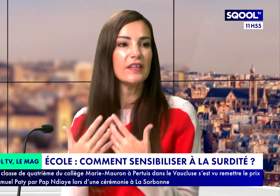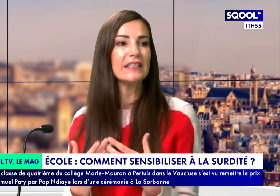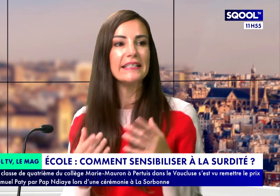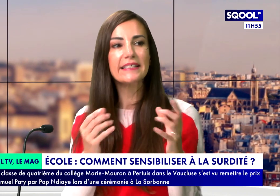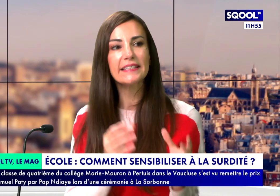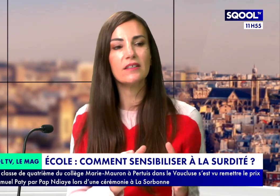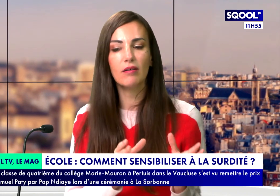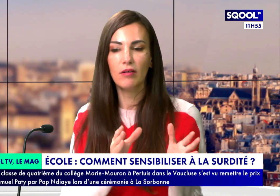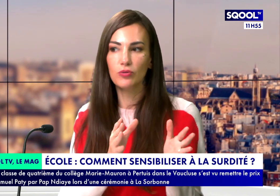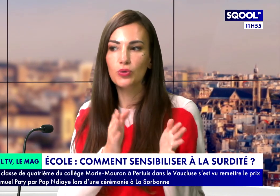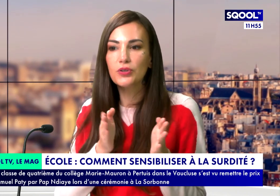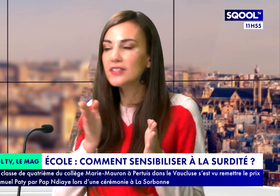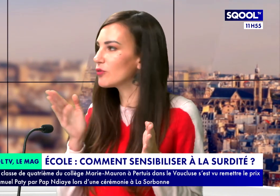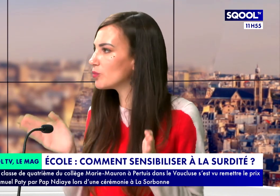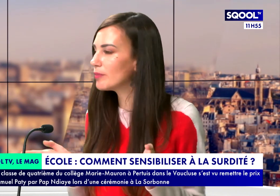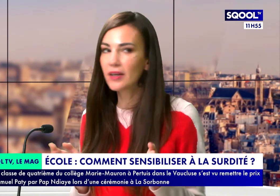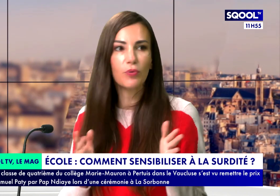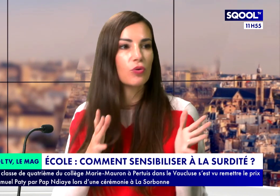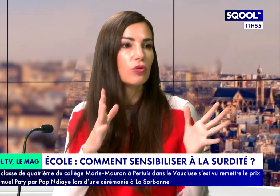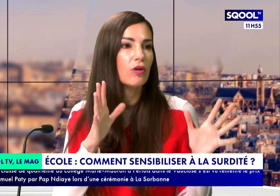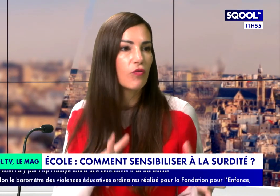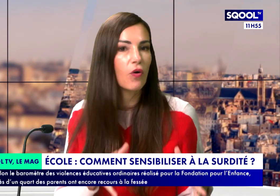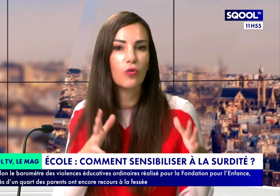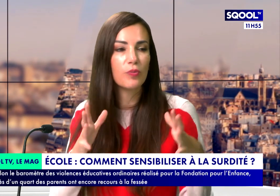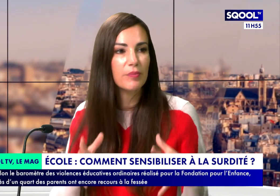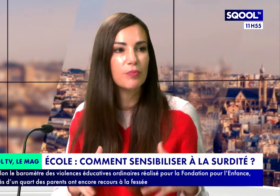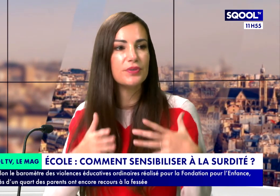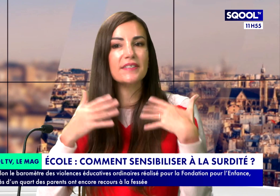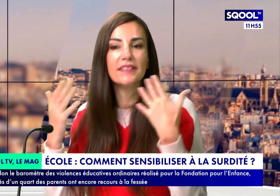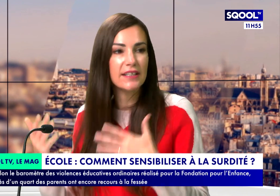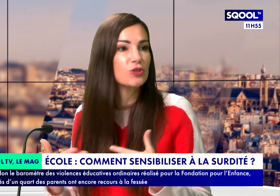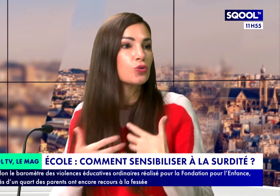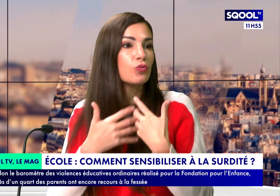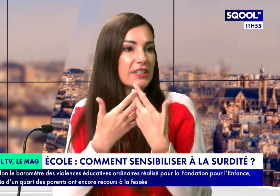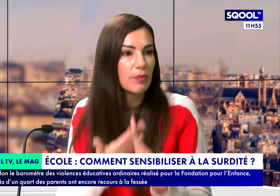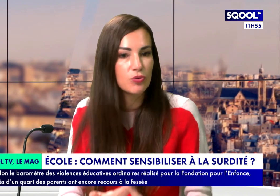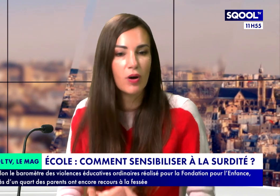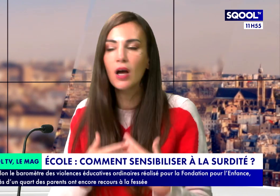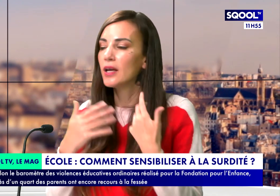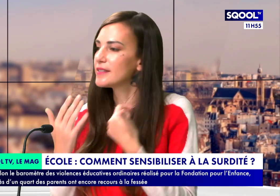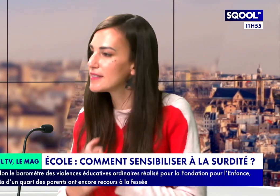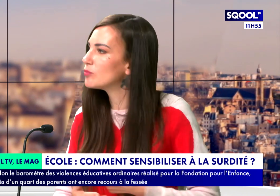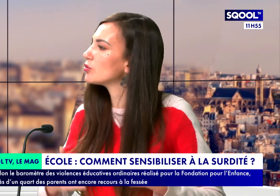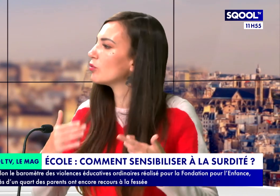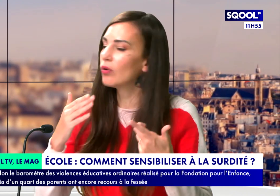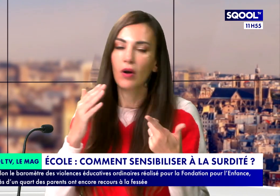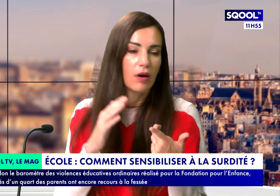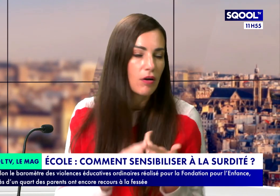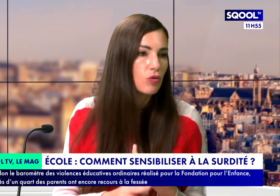va être les signes du quotidien du bébé pour que l'enfant, le bébé, puisse signer les choses dont il a besoin. Ses émotions, le